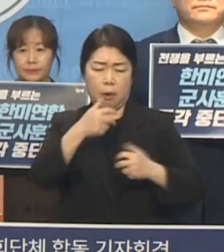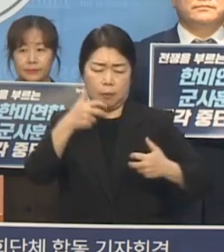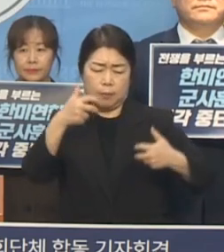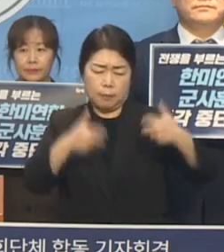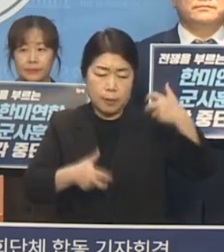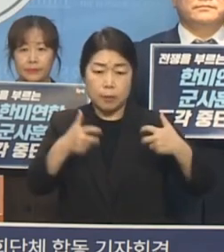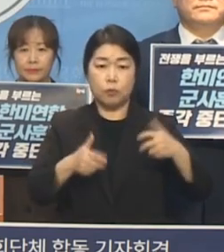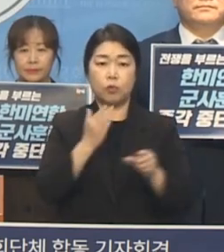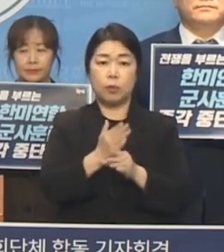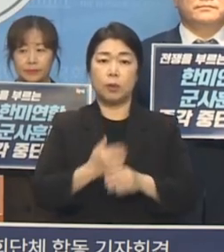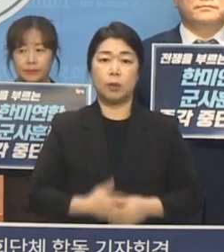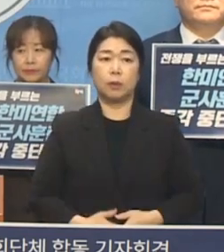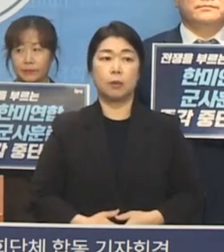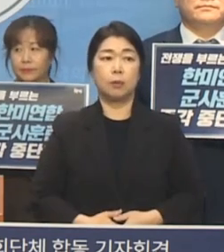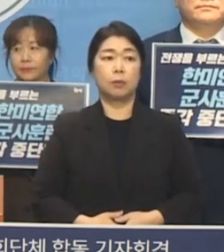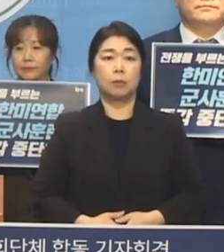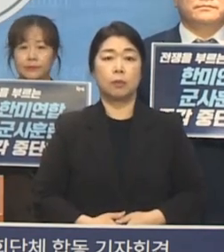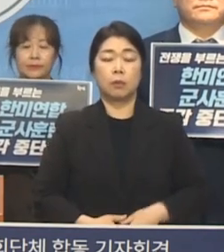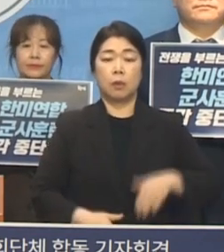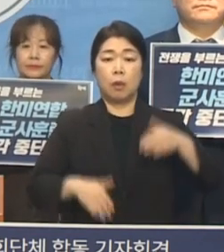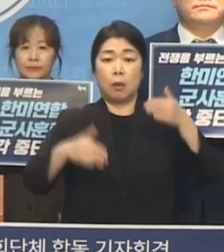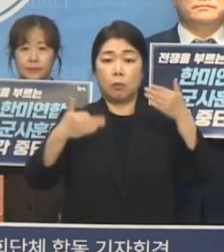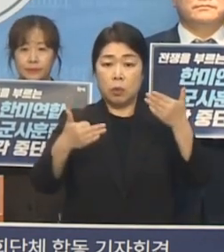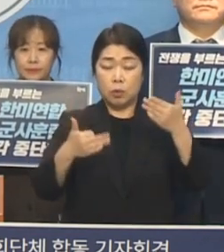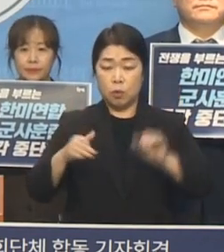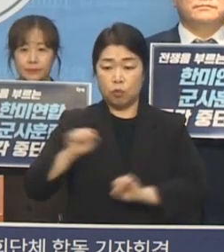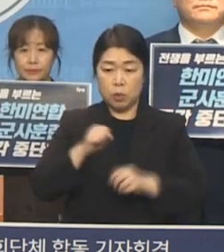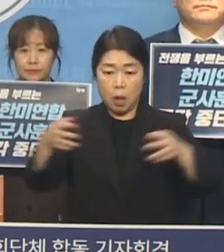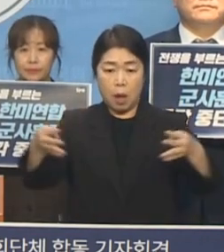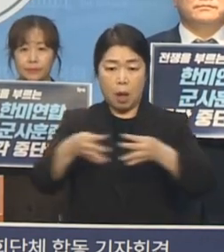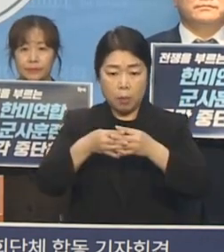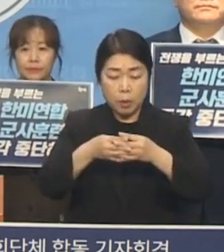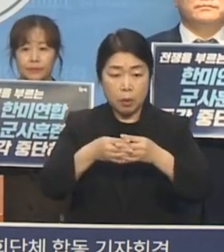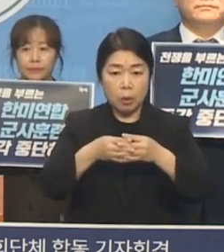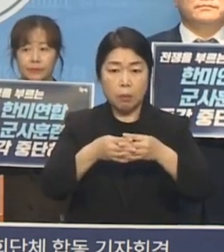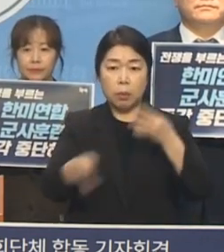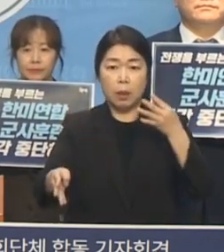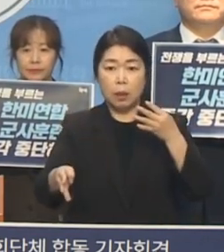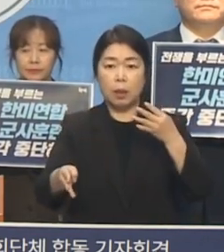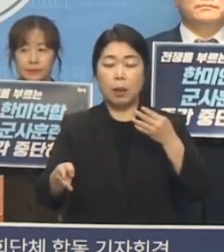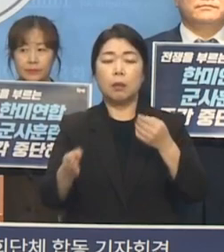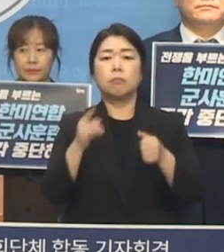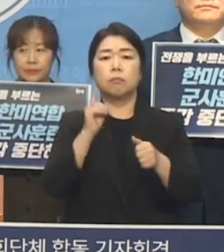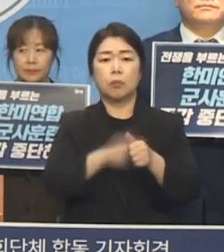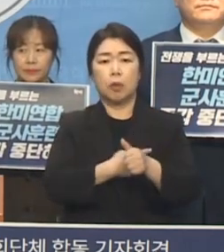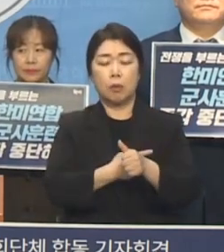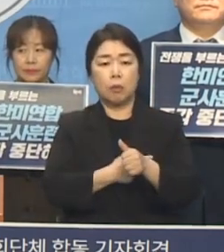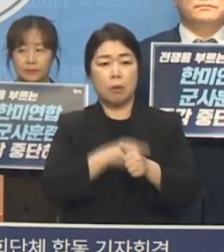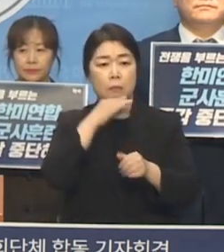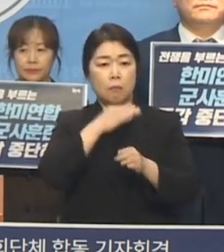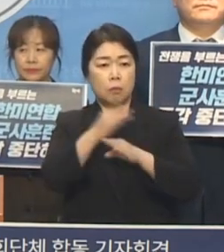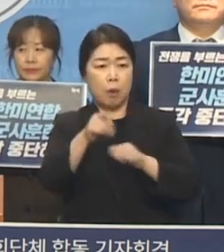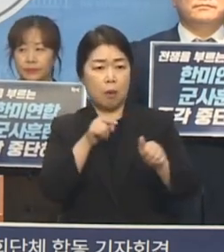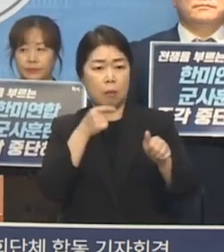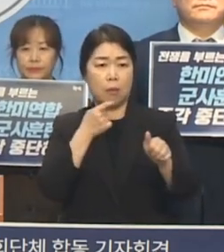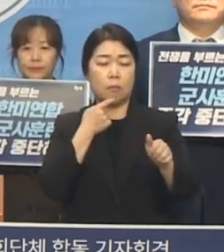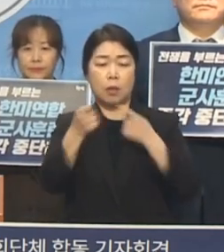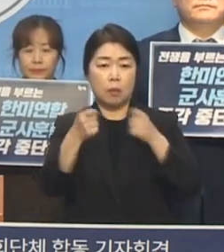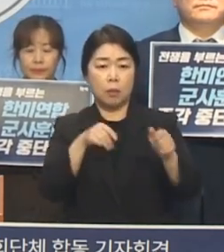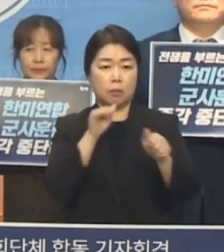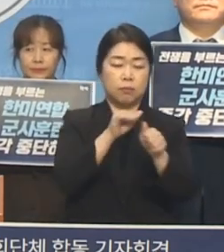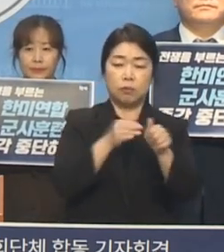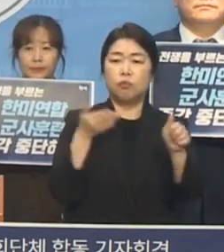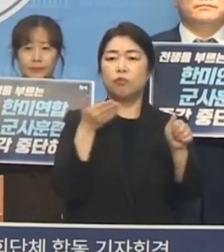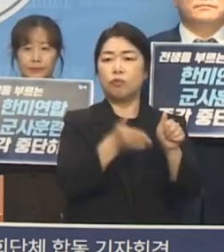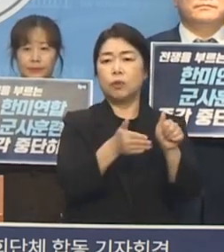합의마저 무력화된 상황에서 상대를 자극하는 군사적 행동은 한반도를